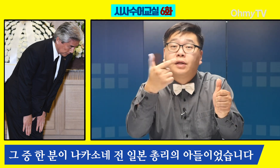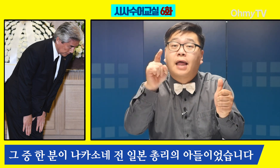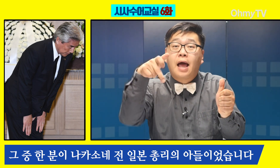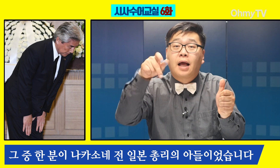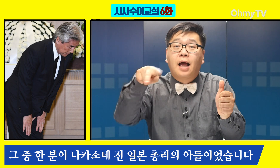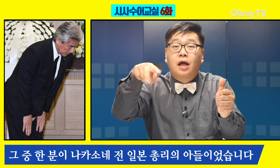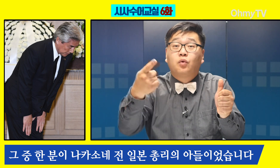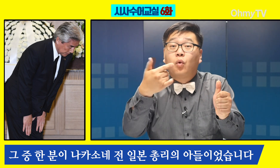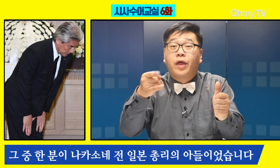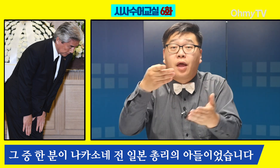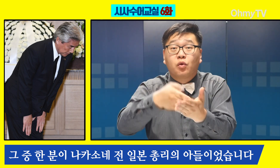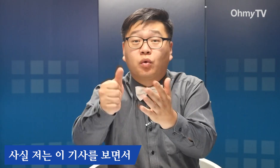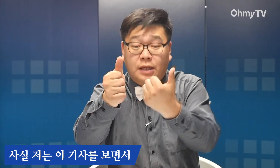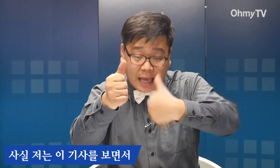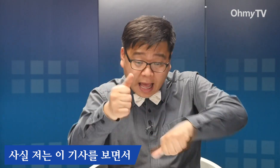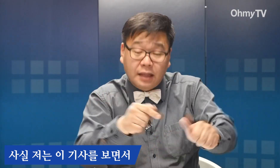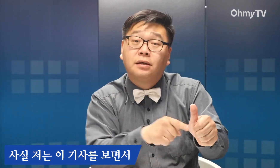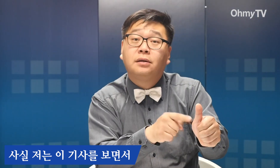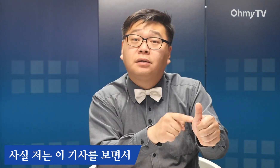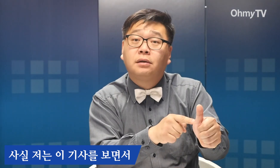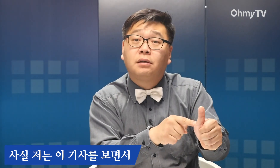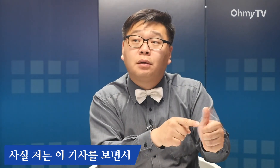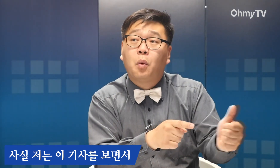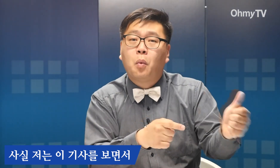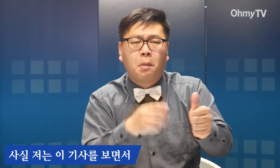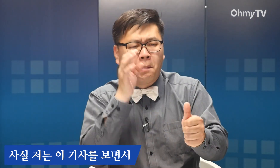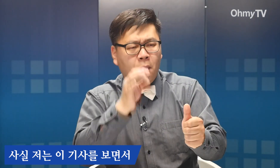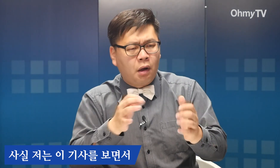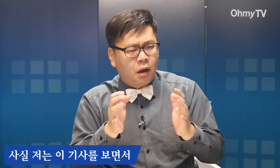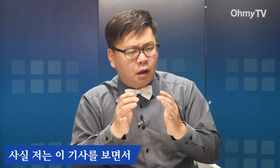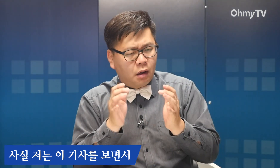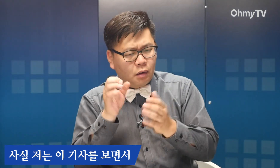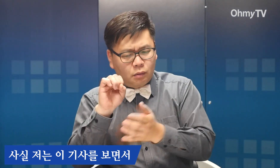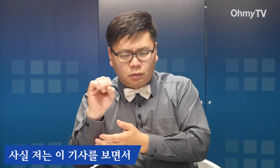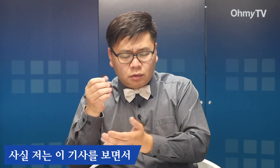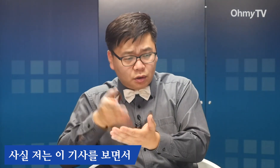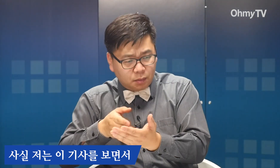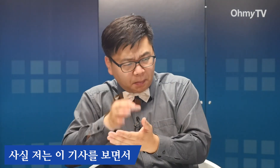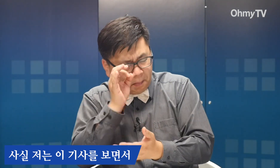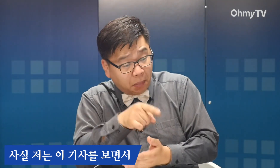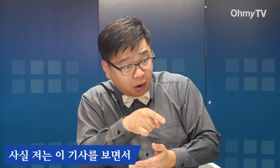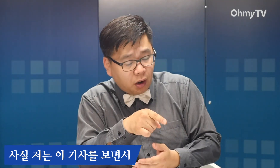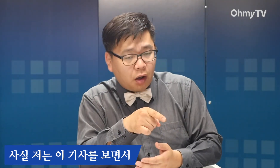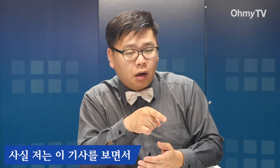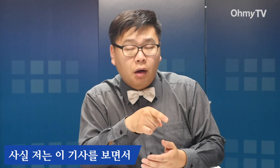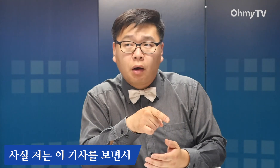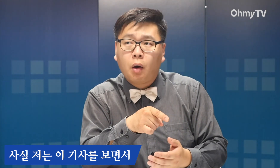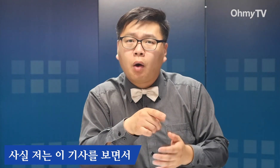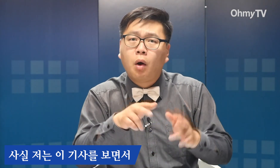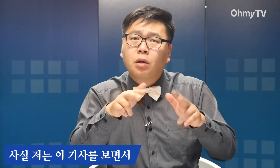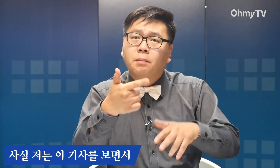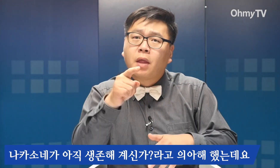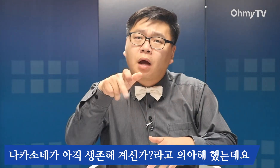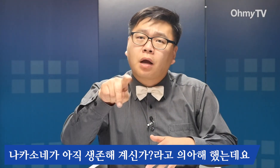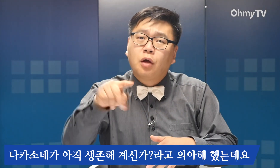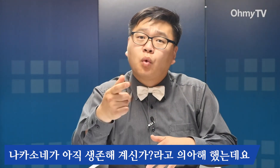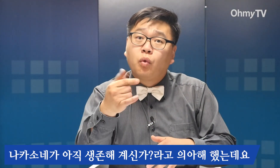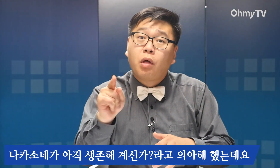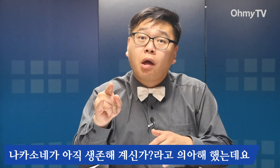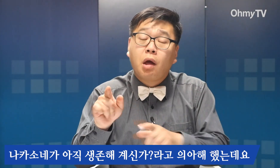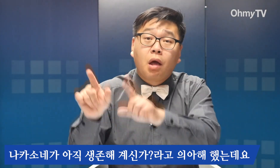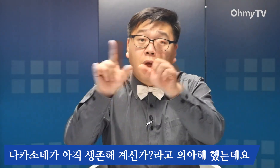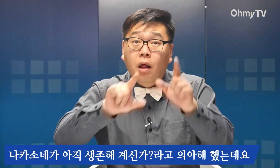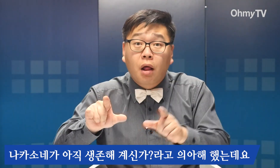총리의 아드님이셨습니다. 사실 저는 이 기사를 보면서 나카소네라고 하는 분이 아직도 생존해 계신가? 라고